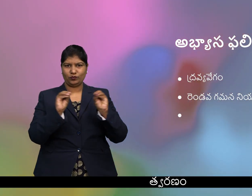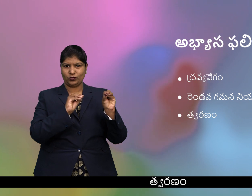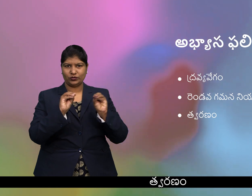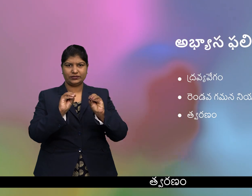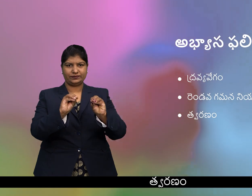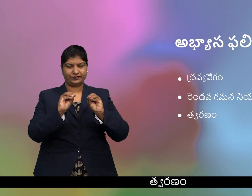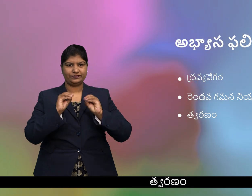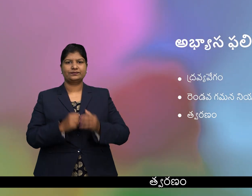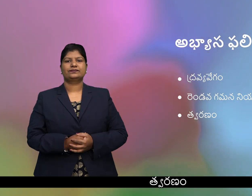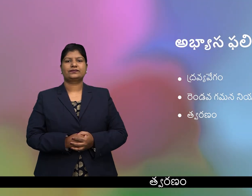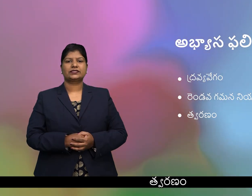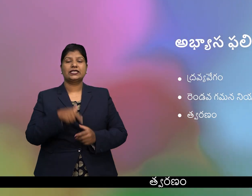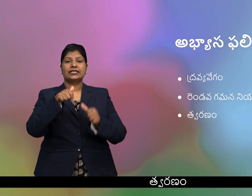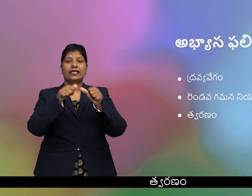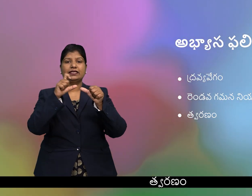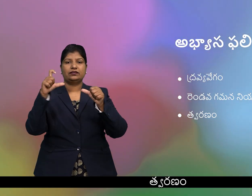త్వరణం.